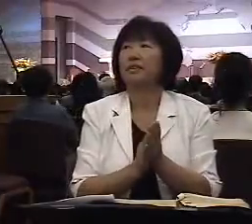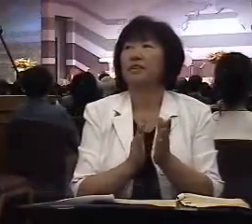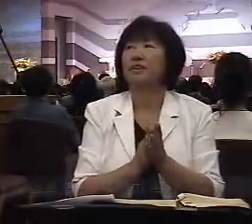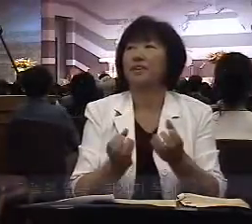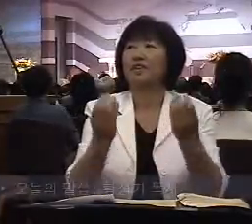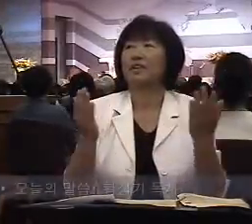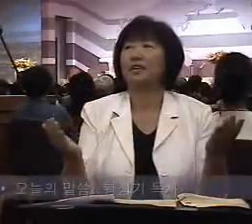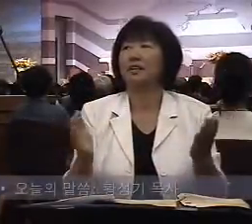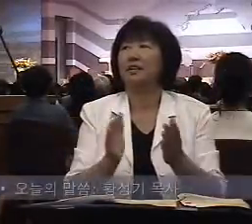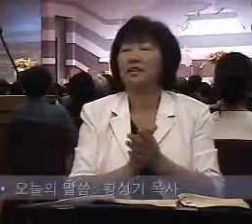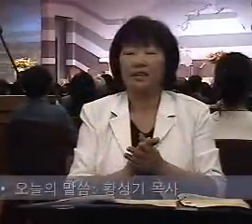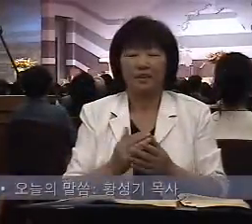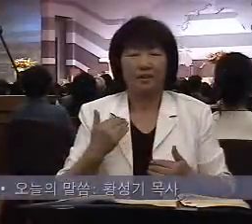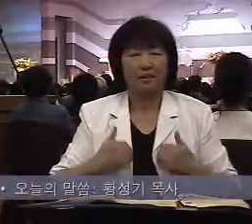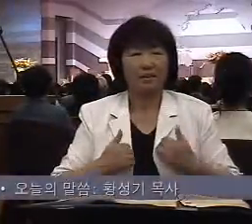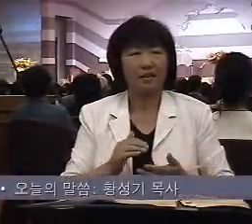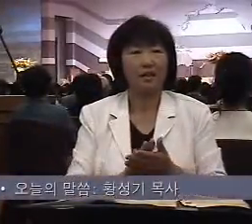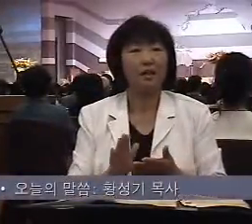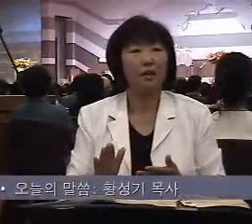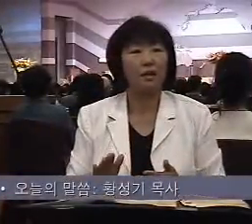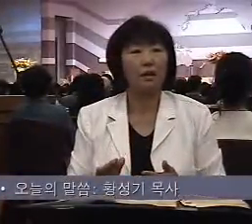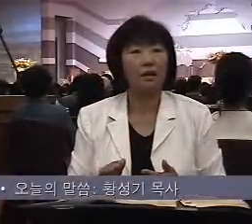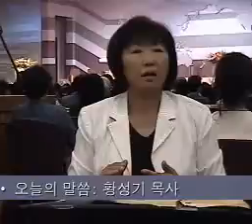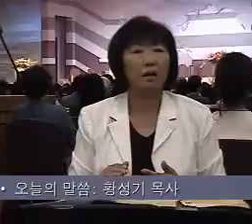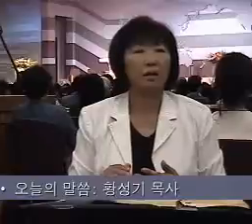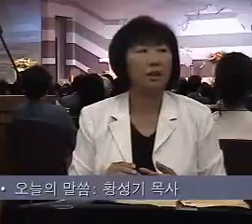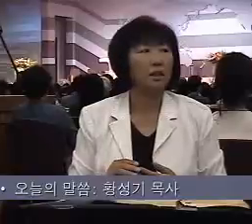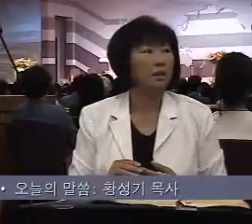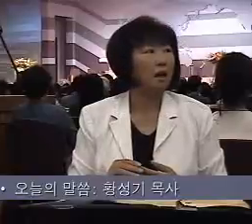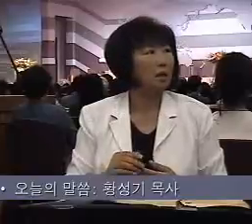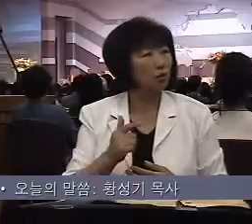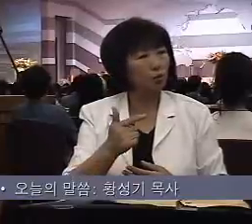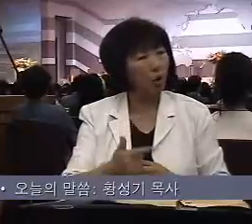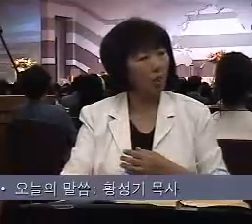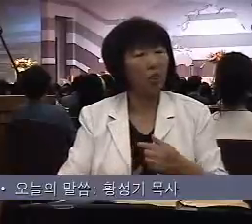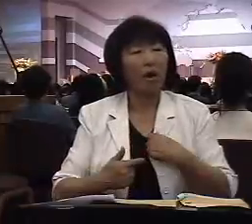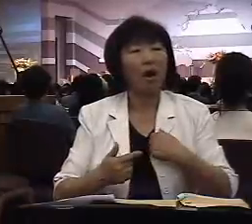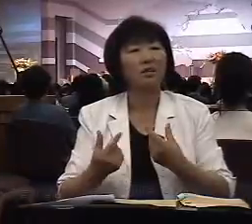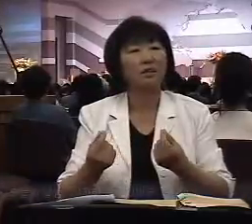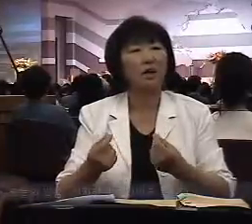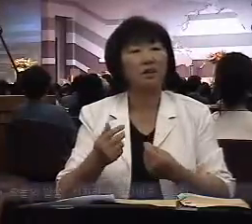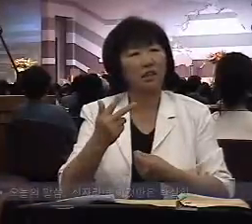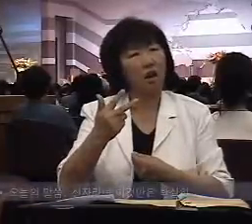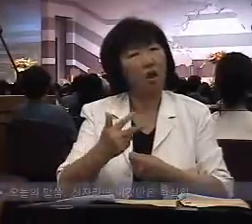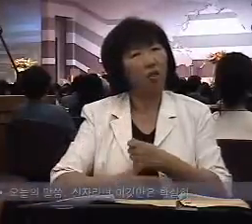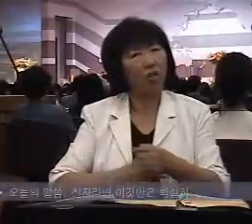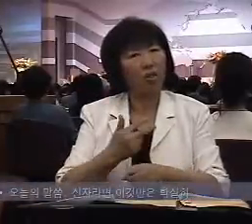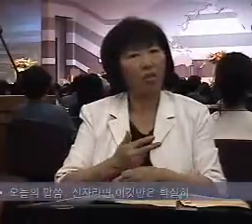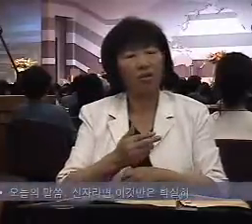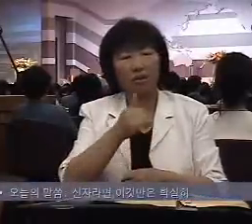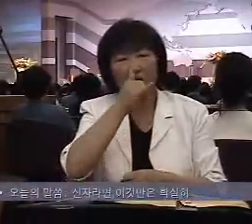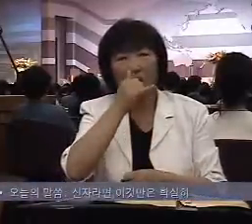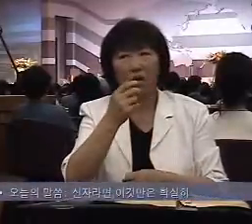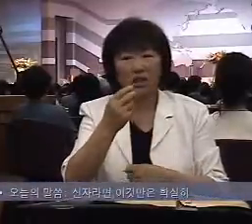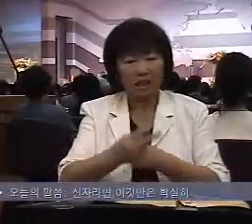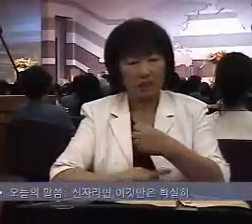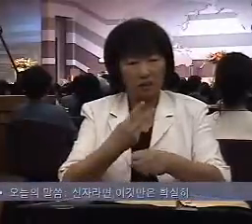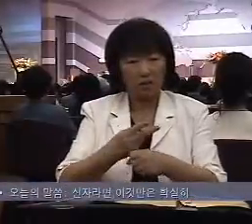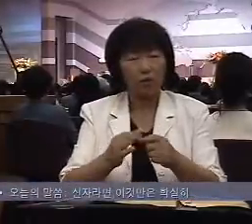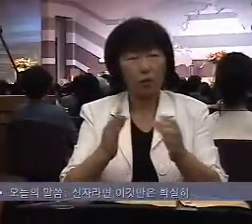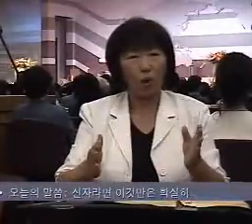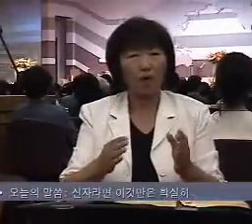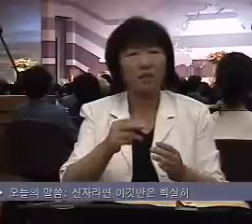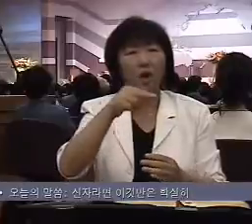할렐루야. 네, 반갑습니다, 여러분. 지난 2년 동안 선임 목사 사역하면서 저는